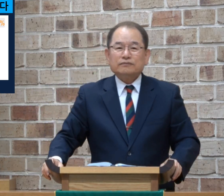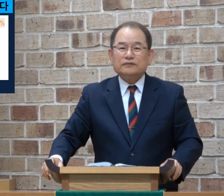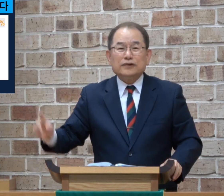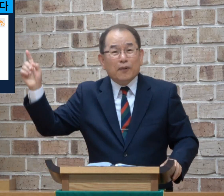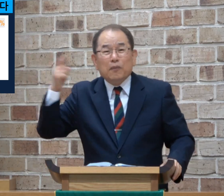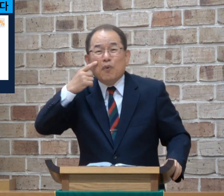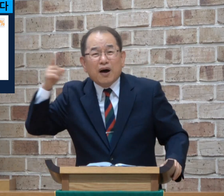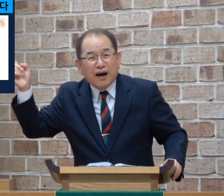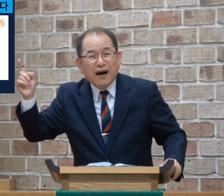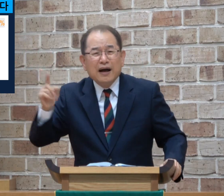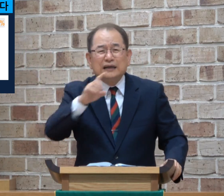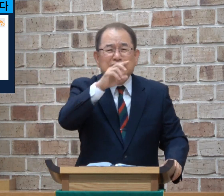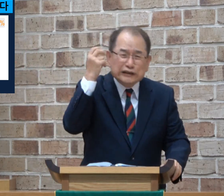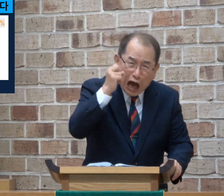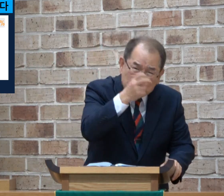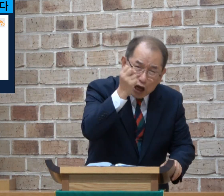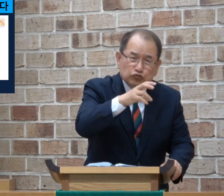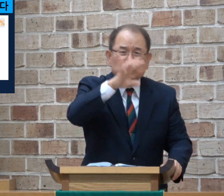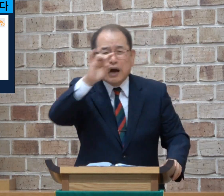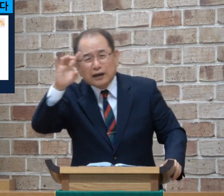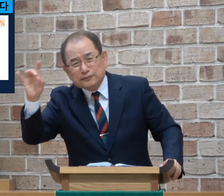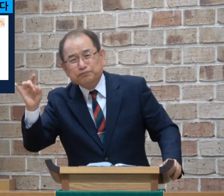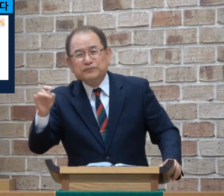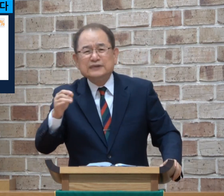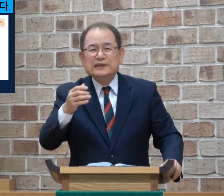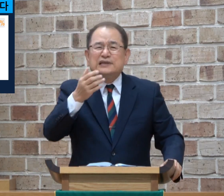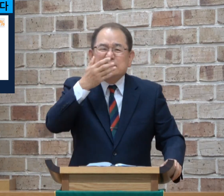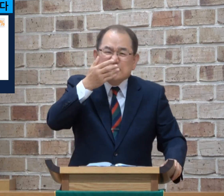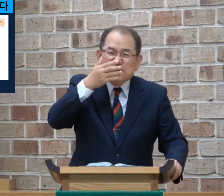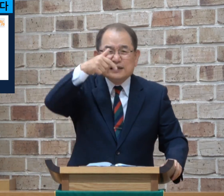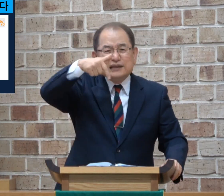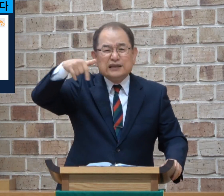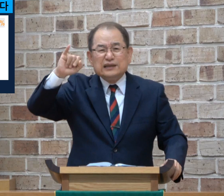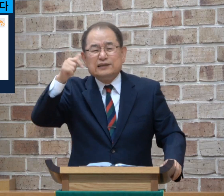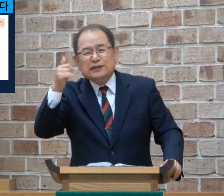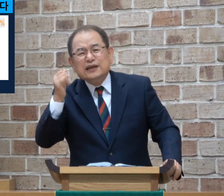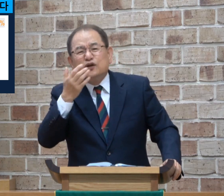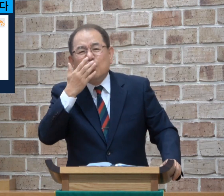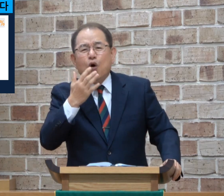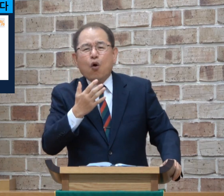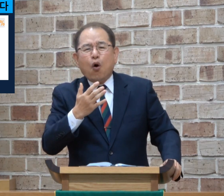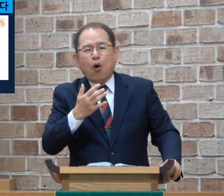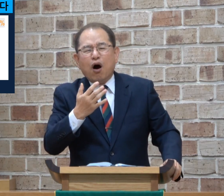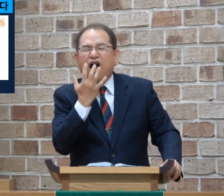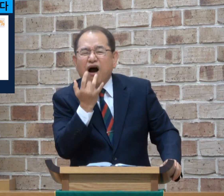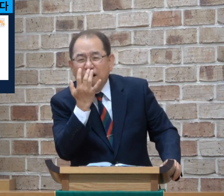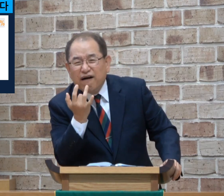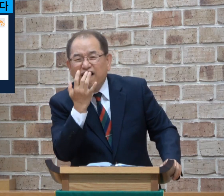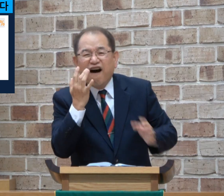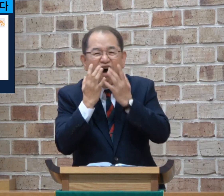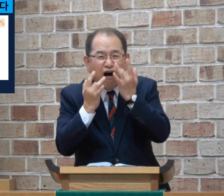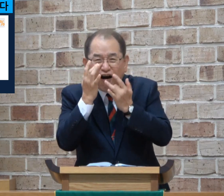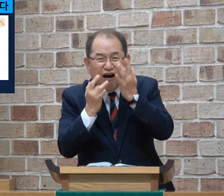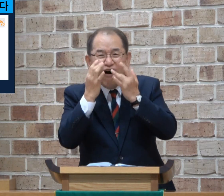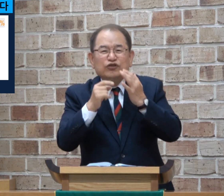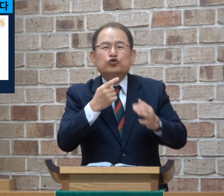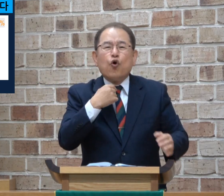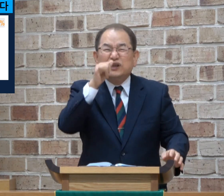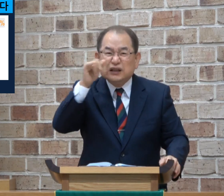자주 또는 가끔 끼니를 거른 적이 있다. 이런 퍼센트를 지금